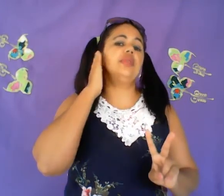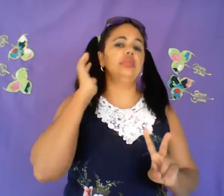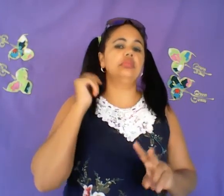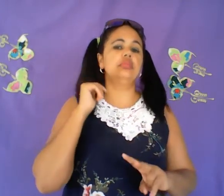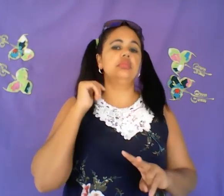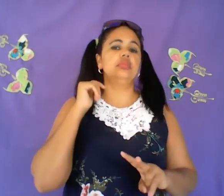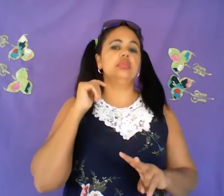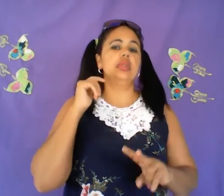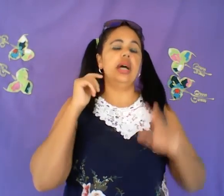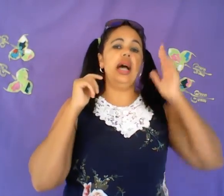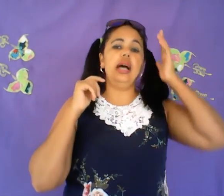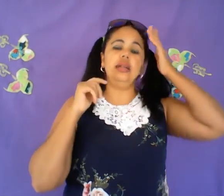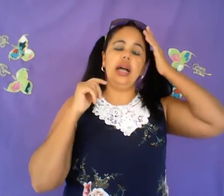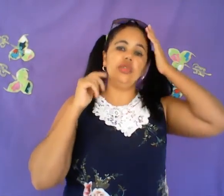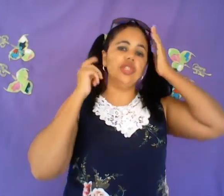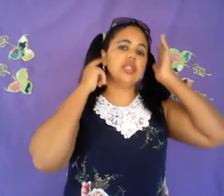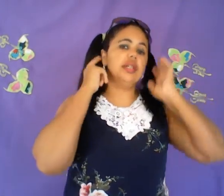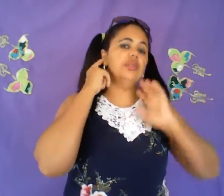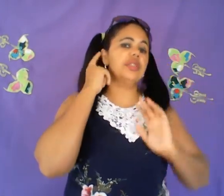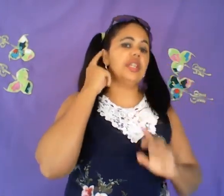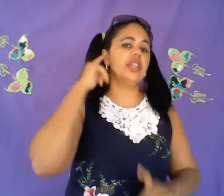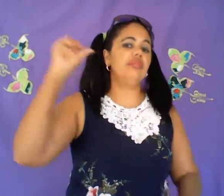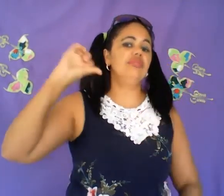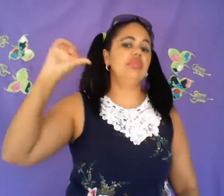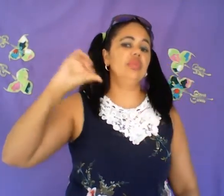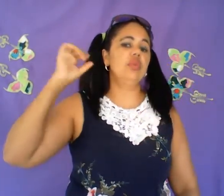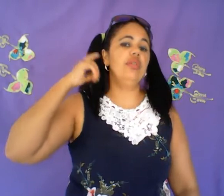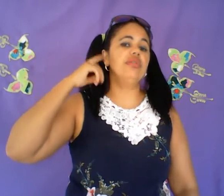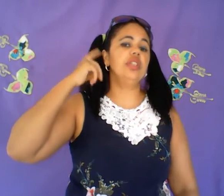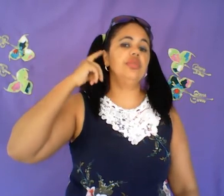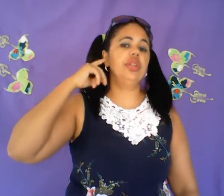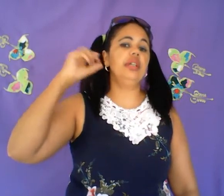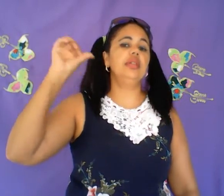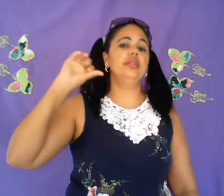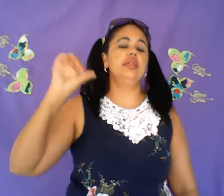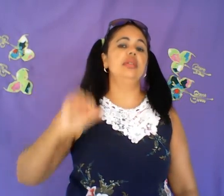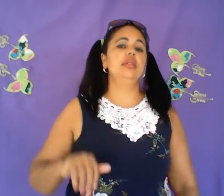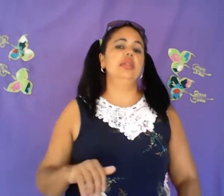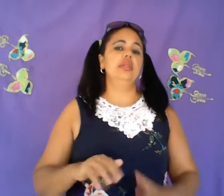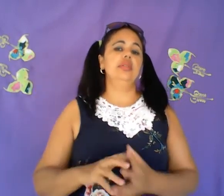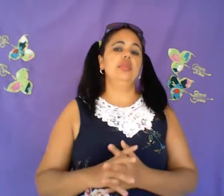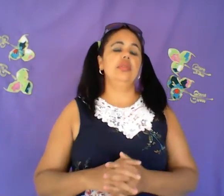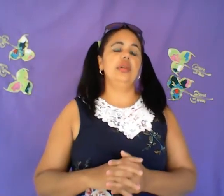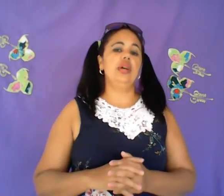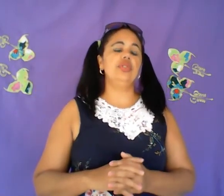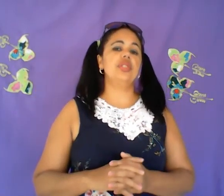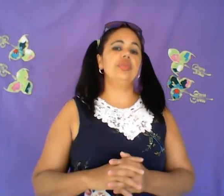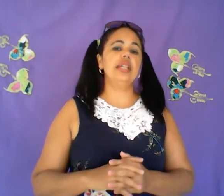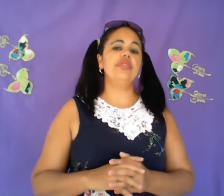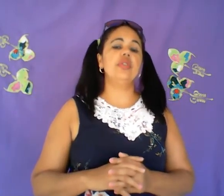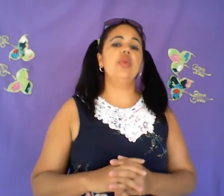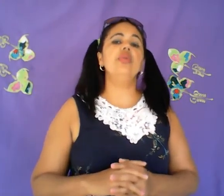a audição. Ou seja, o ouvido, né? A audição dela ficou ruim.